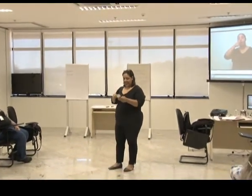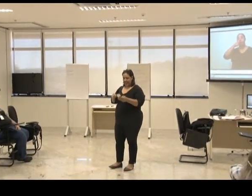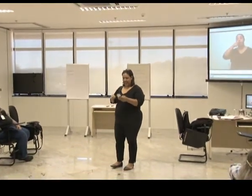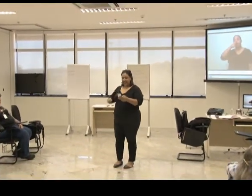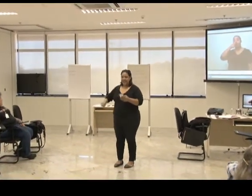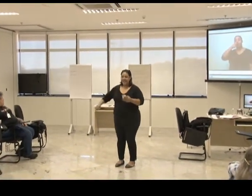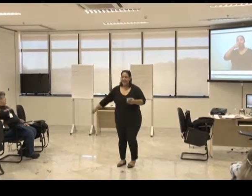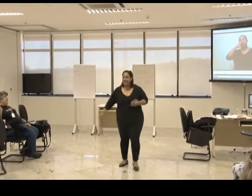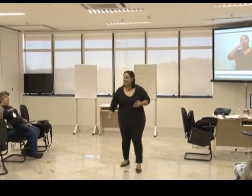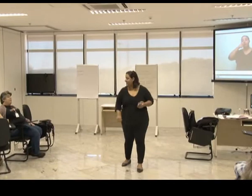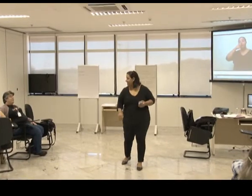Como é que tem escândalo aí?